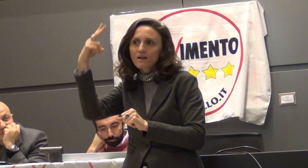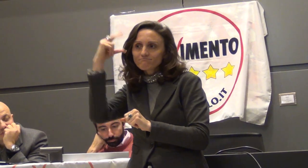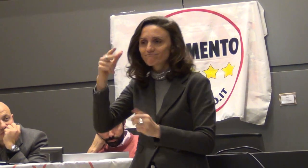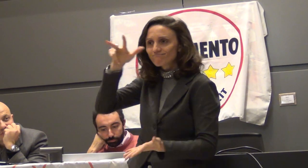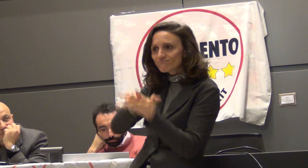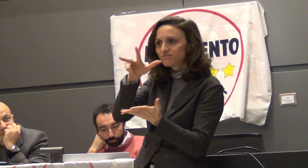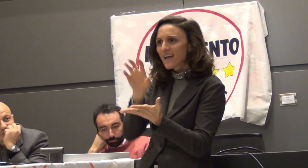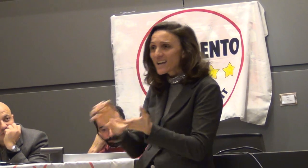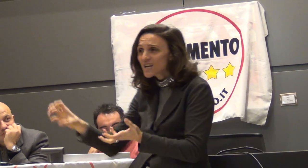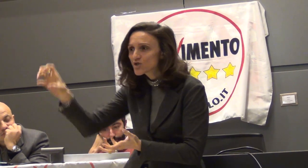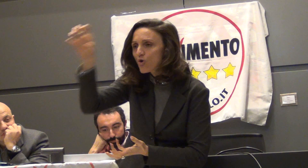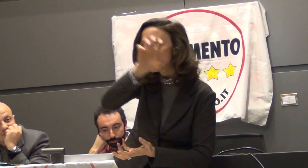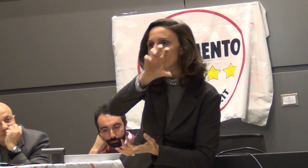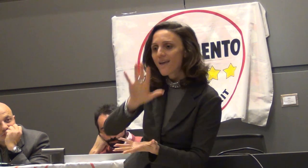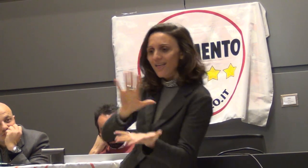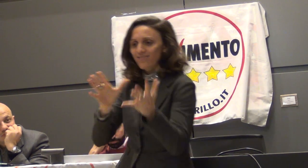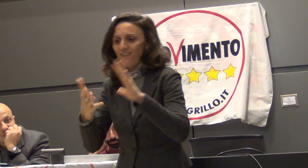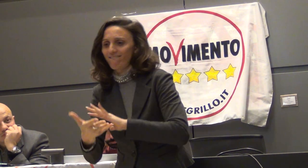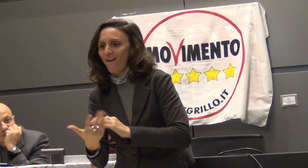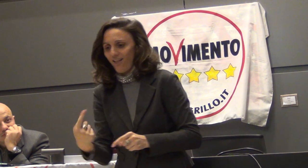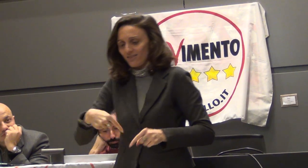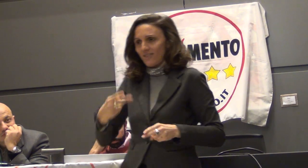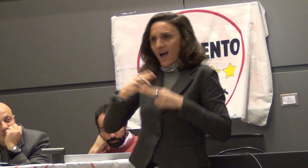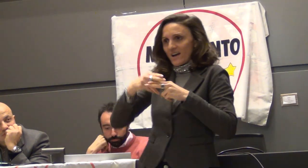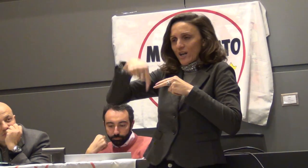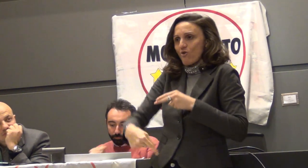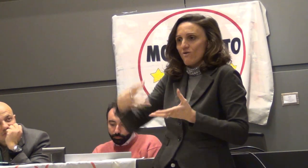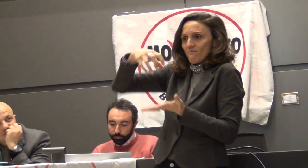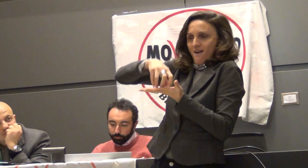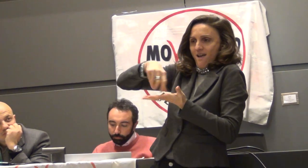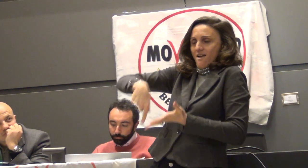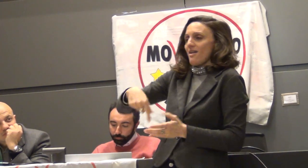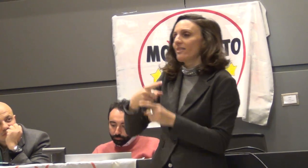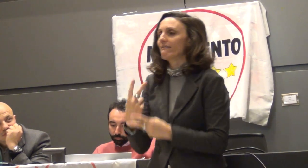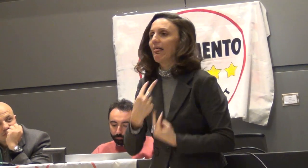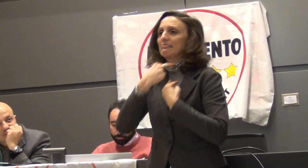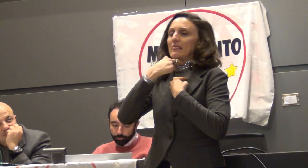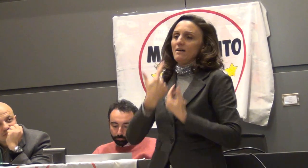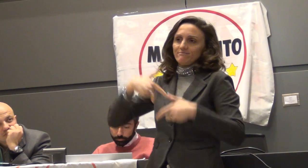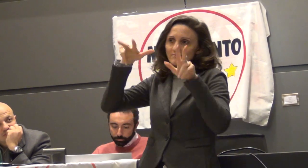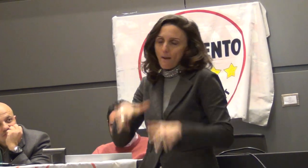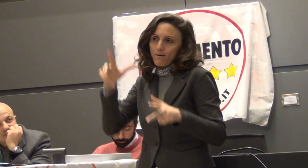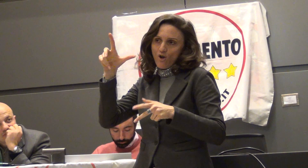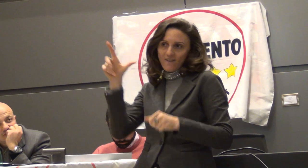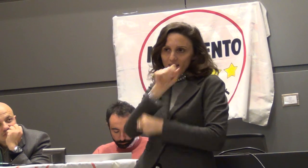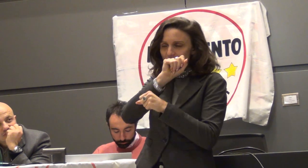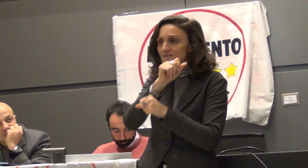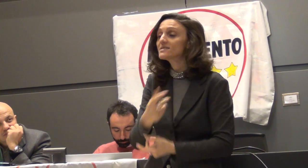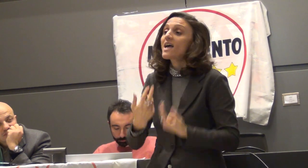quindi io spero che venga riconosciuta sempre in più regioni e quindi anche qui a Roma, che sotto